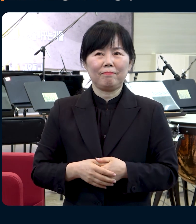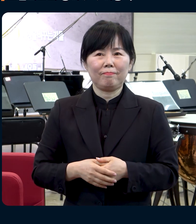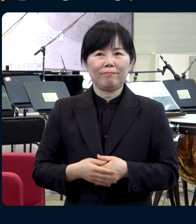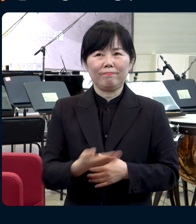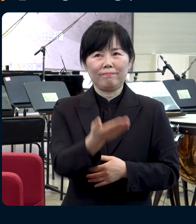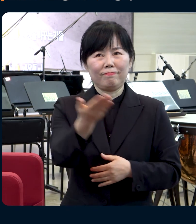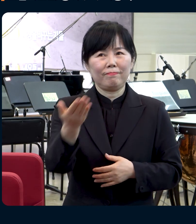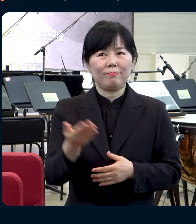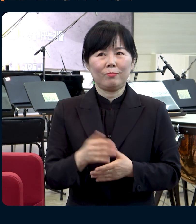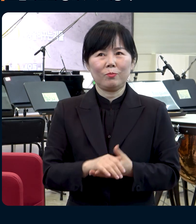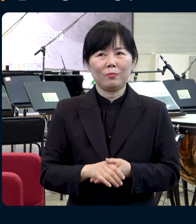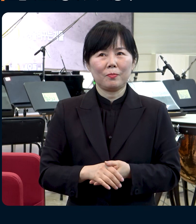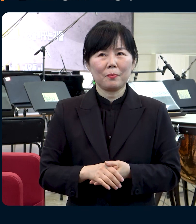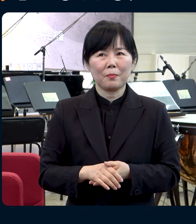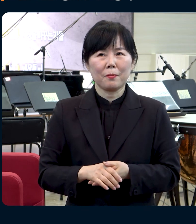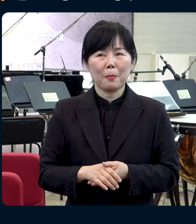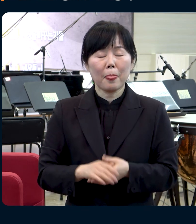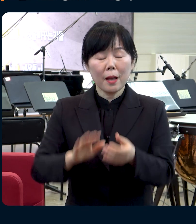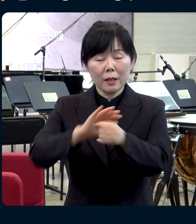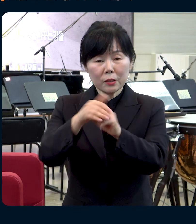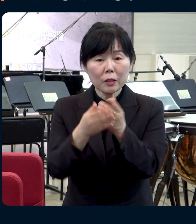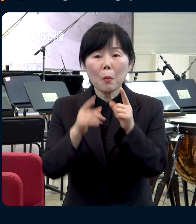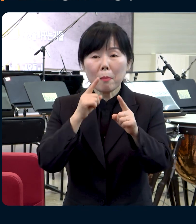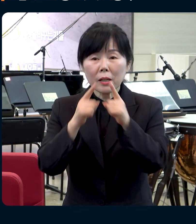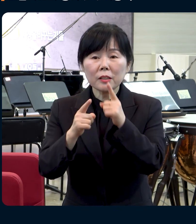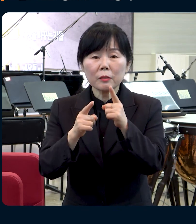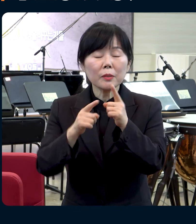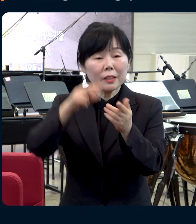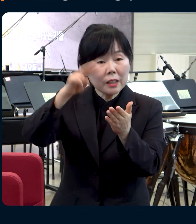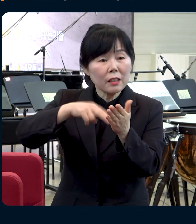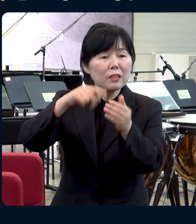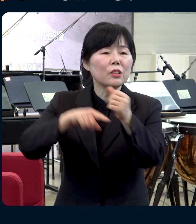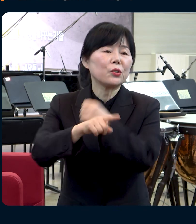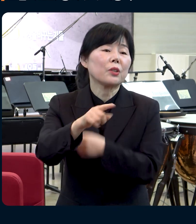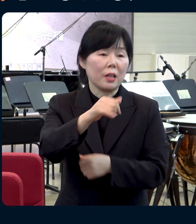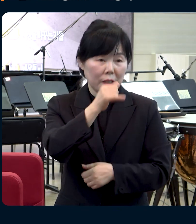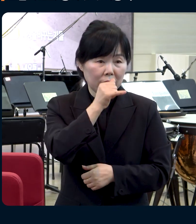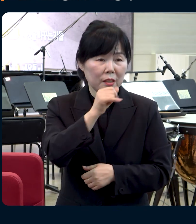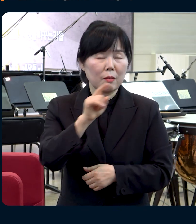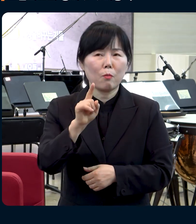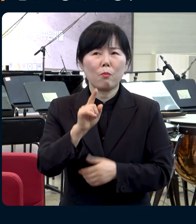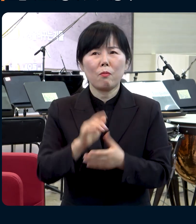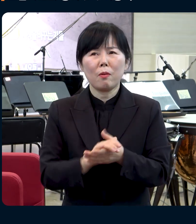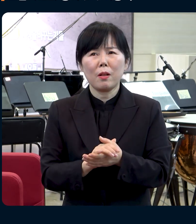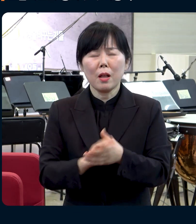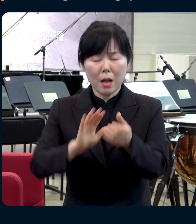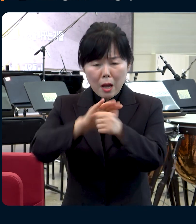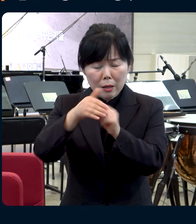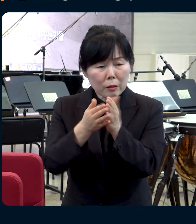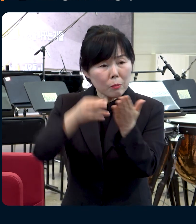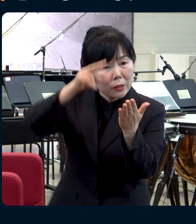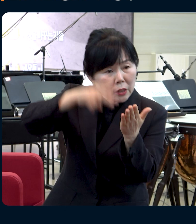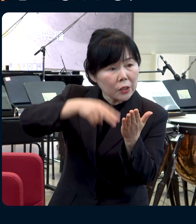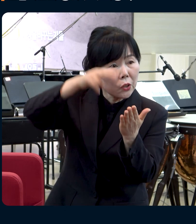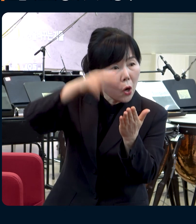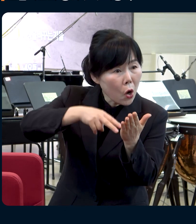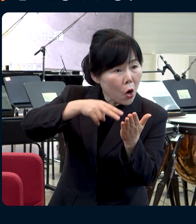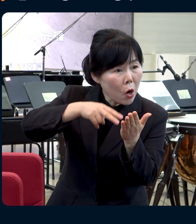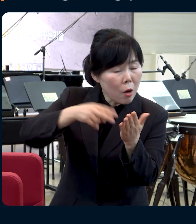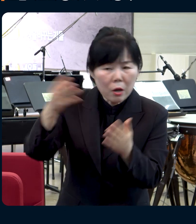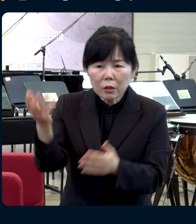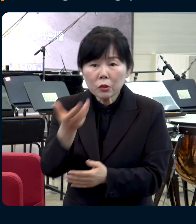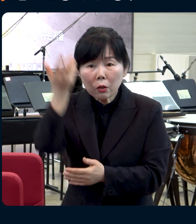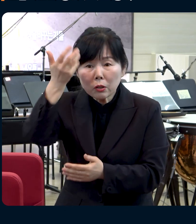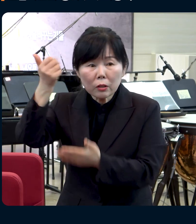여러분 제가 자꾸 왜 말씀을 읽냐면요, 하나님의 말씀에 능력이 있습니다. 그렇기 때문에 여러분 이 말씀을 읽는 순간 성령 하나님께서 여러분